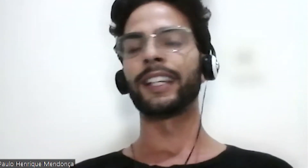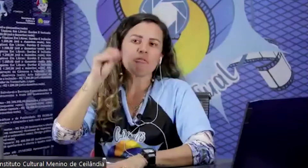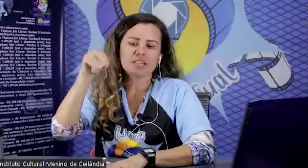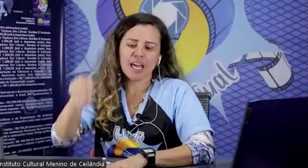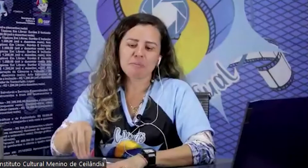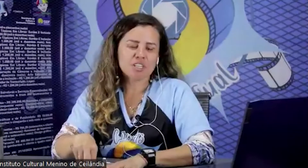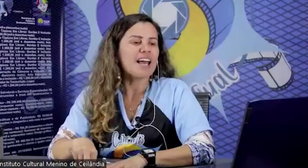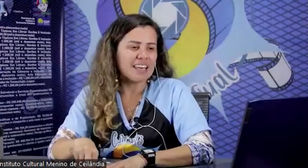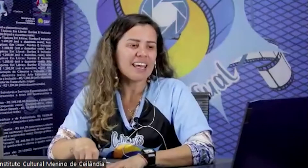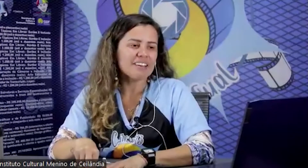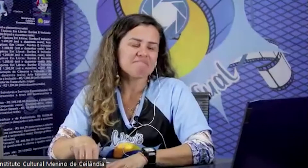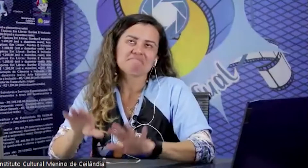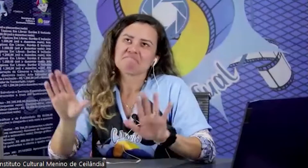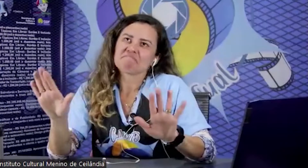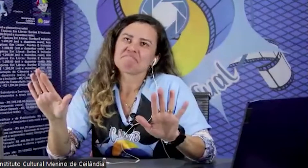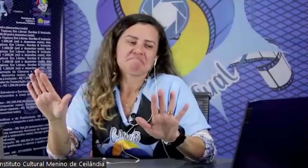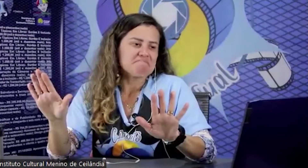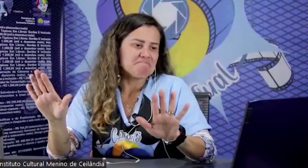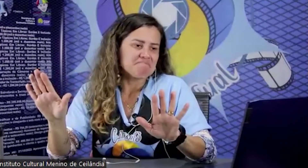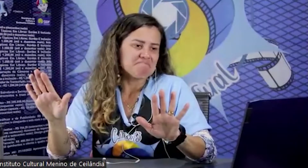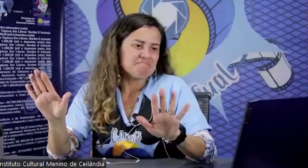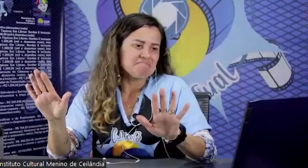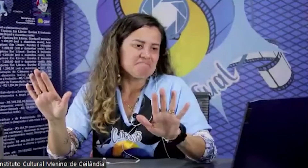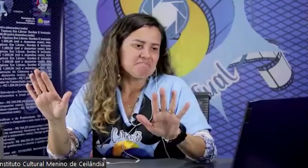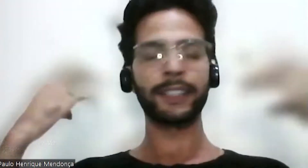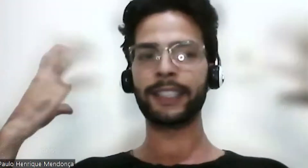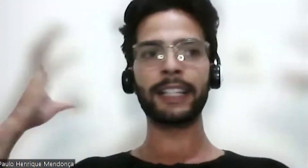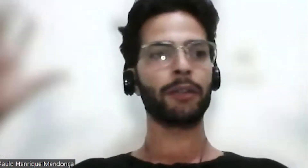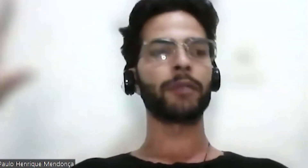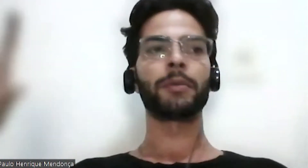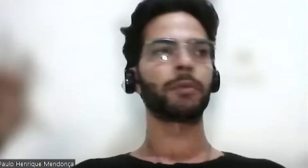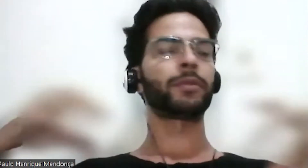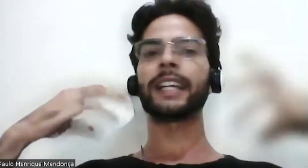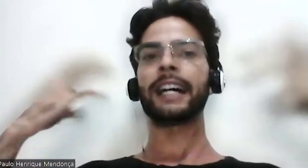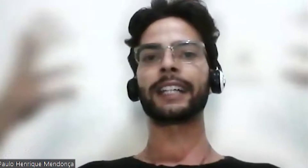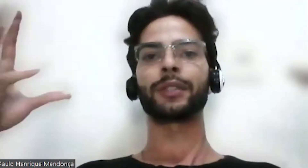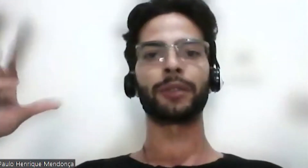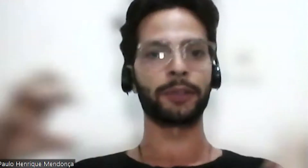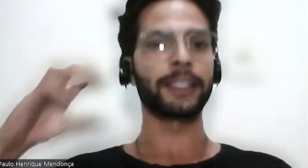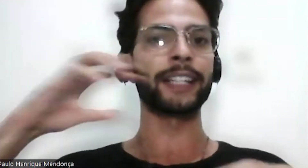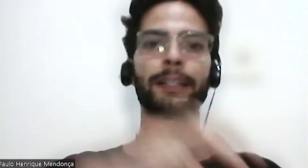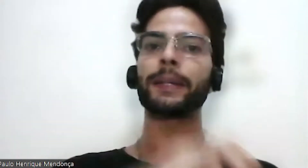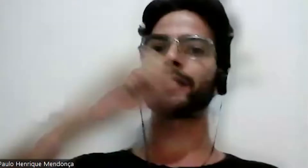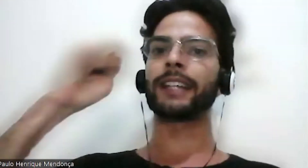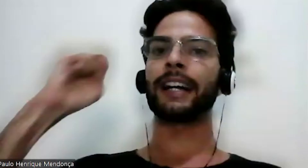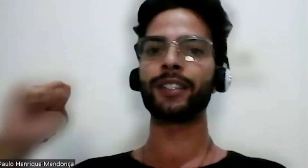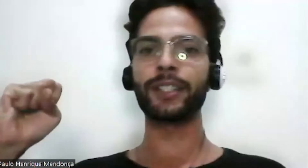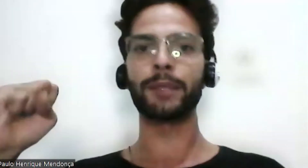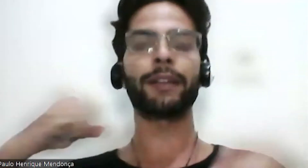Colocar o Então a intérprete gente, lá, né? ou então fazer, sei lá, um teatro, trazer Não, eu estou personagens te para dizendo